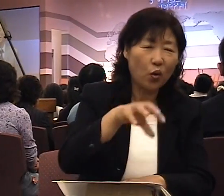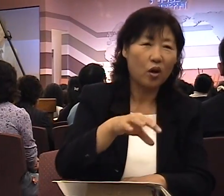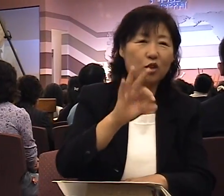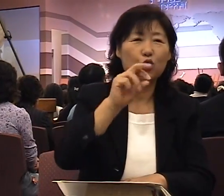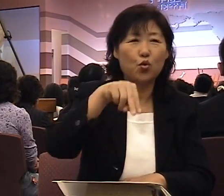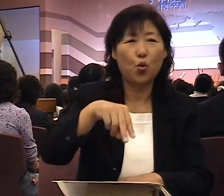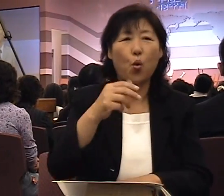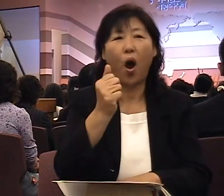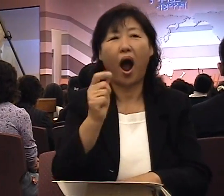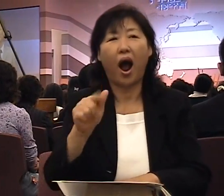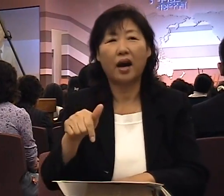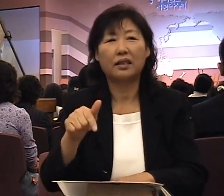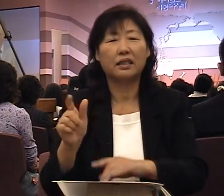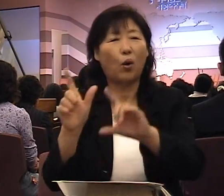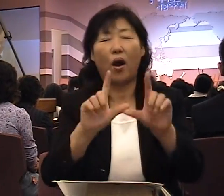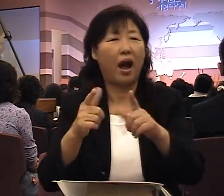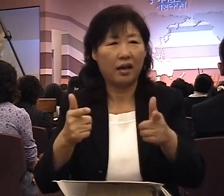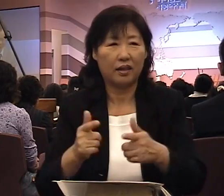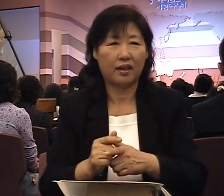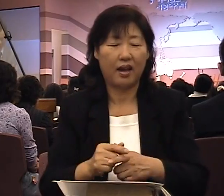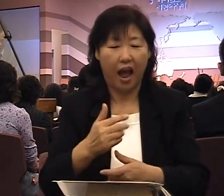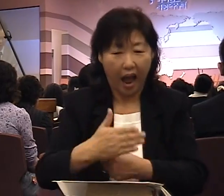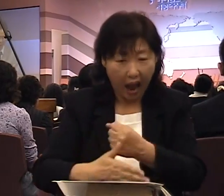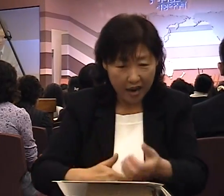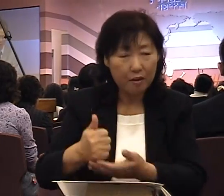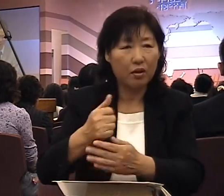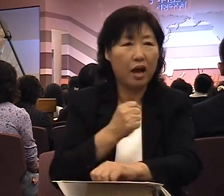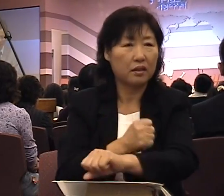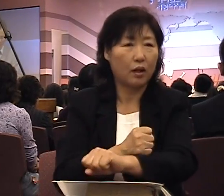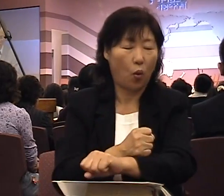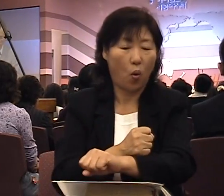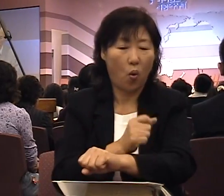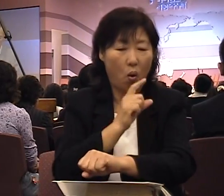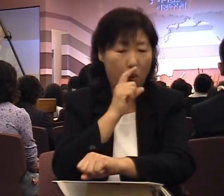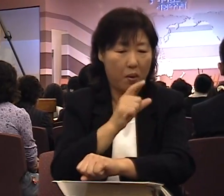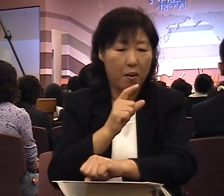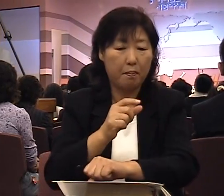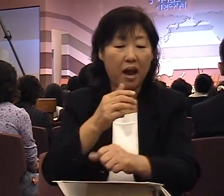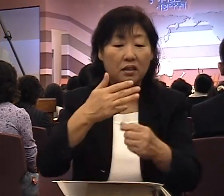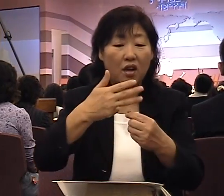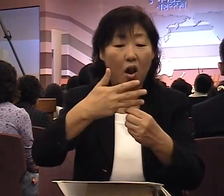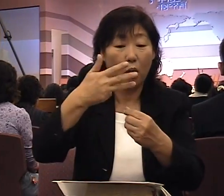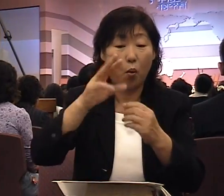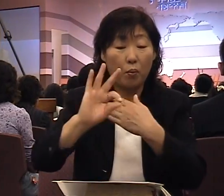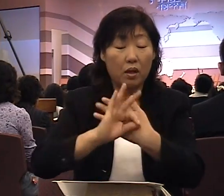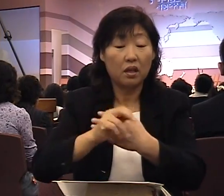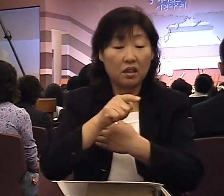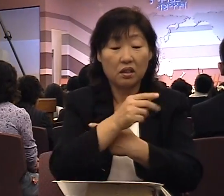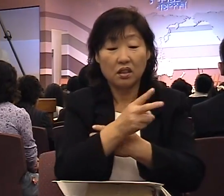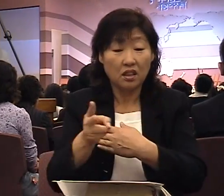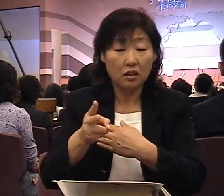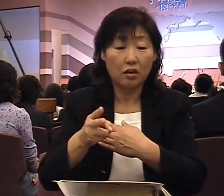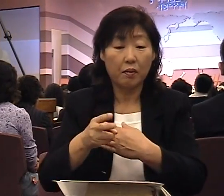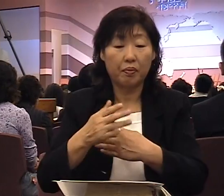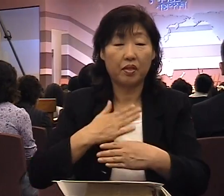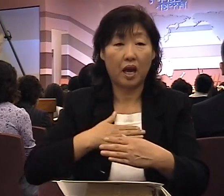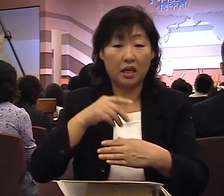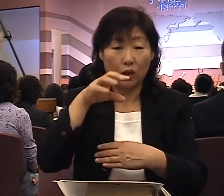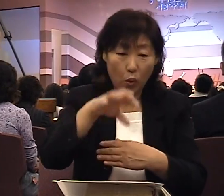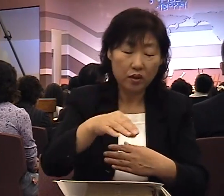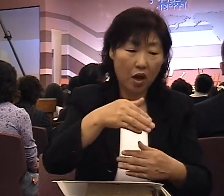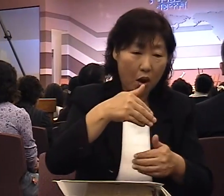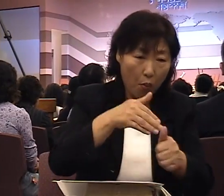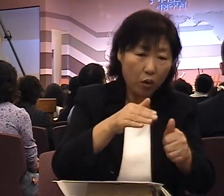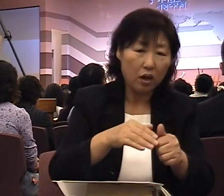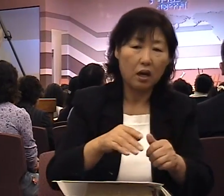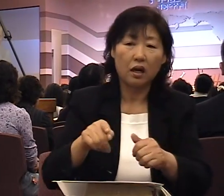생활이 아니라는 것입니다. 하나님이 하셨다는 거예요. 8절을 보세요. 그런즉 나를 이리로 보낸 자는